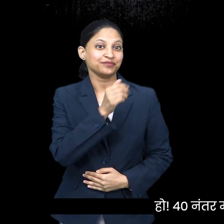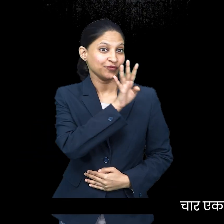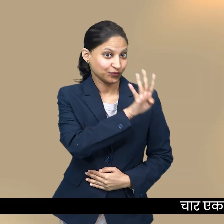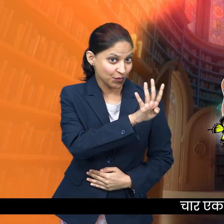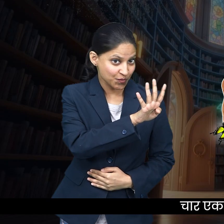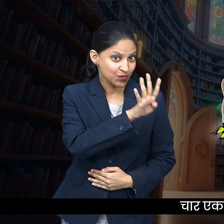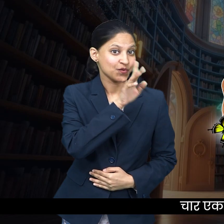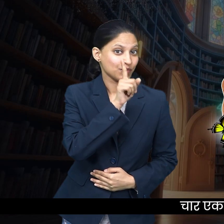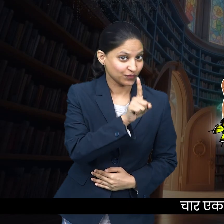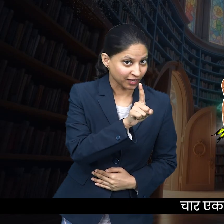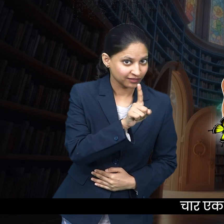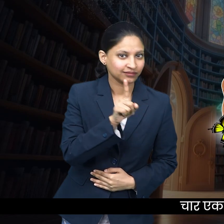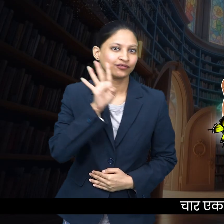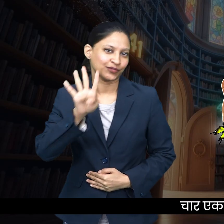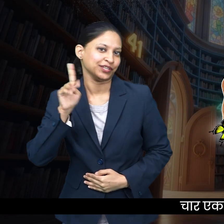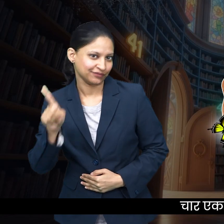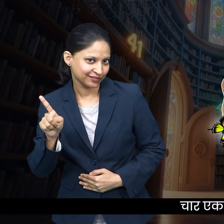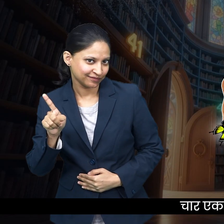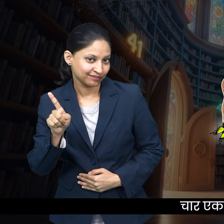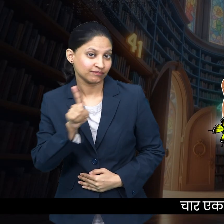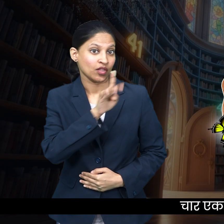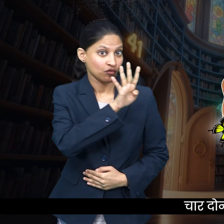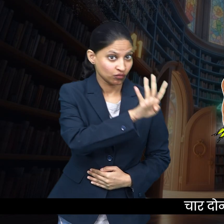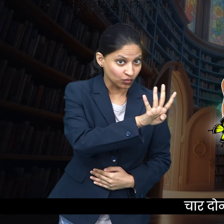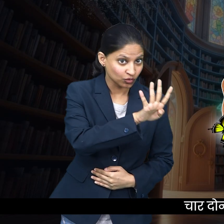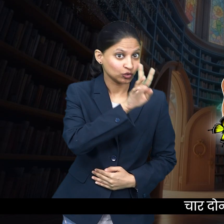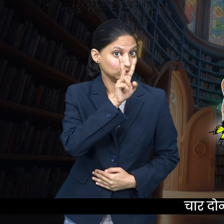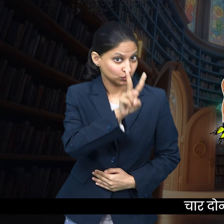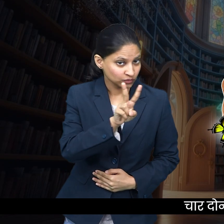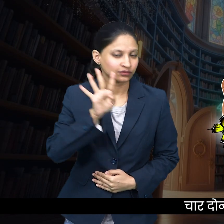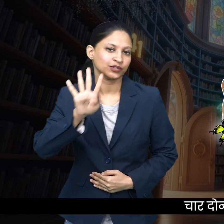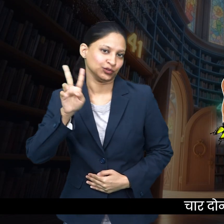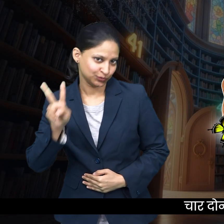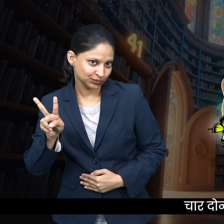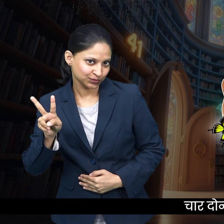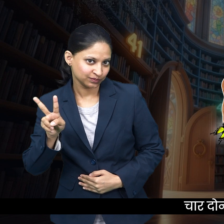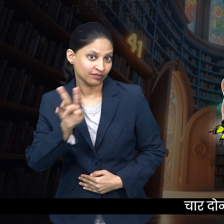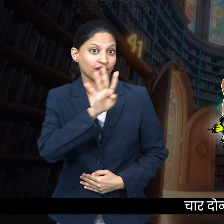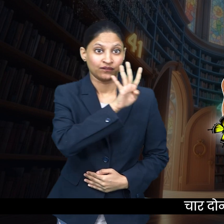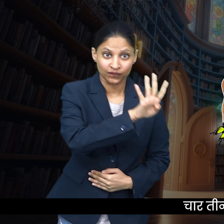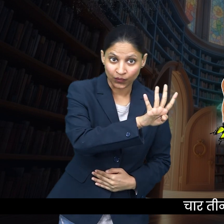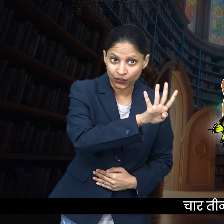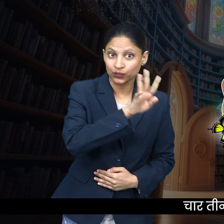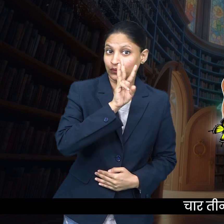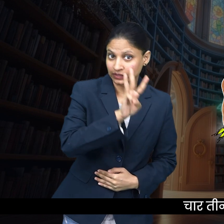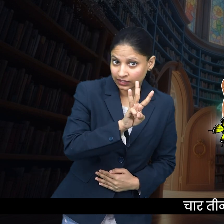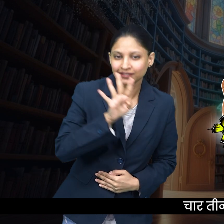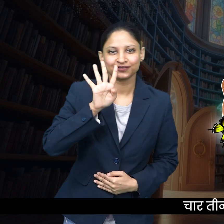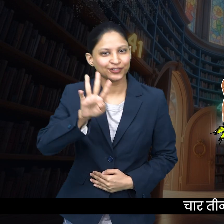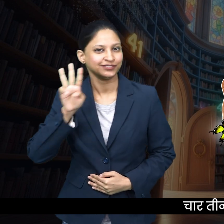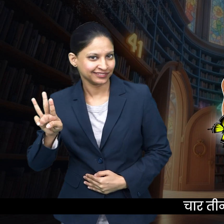होते. 4 1 41, 4 2 42, 4